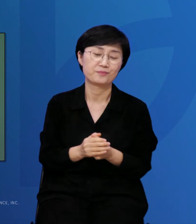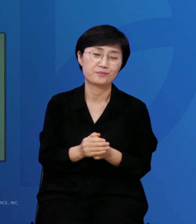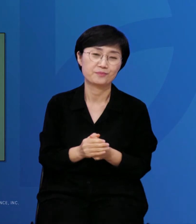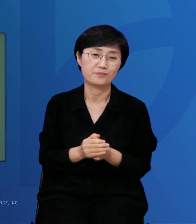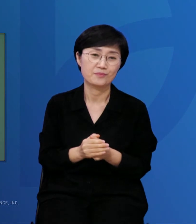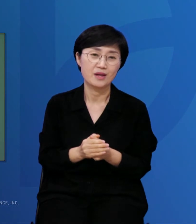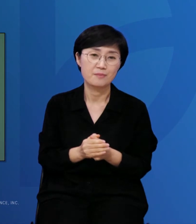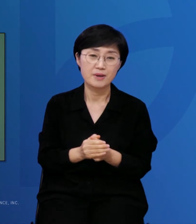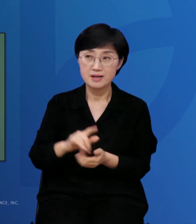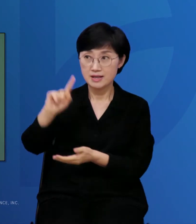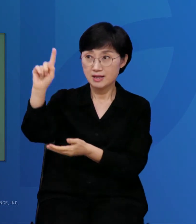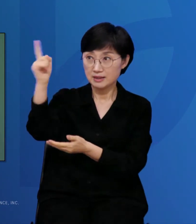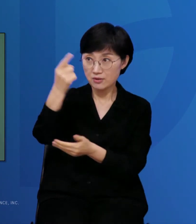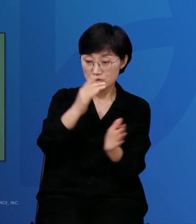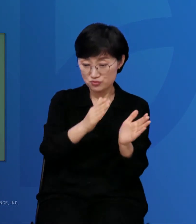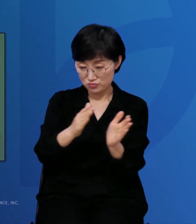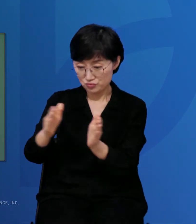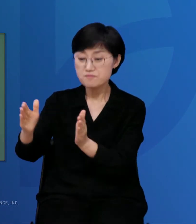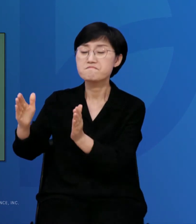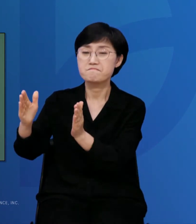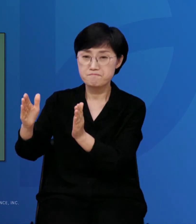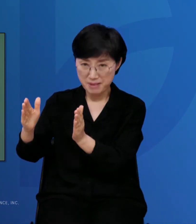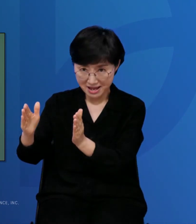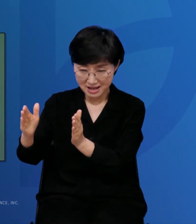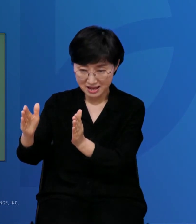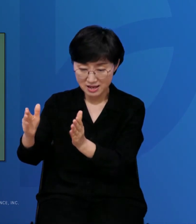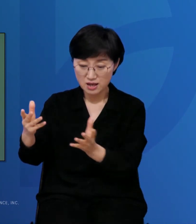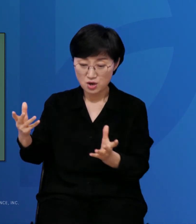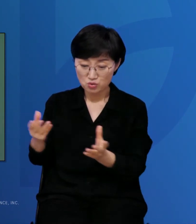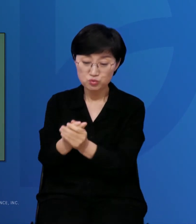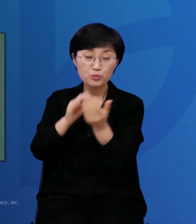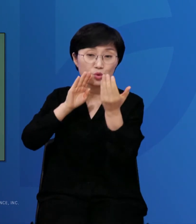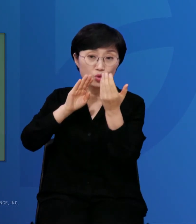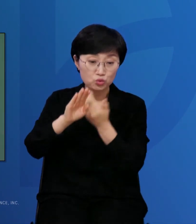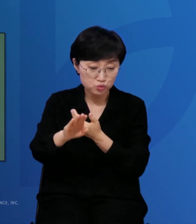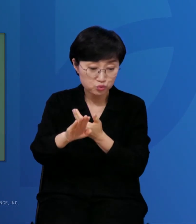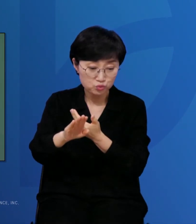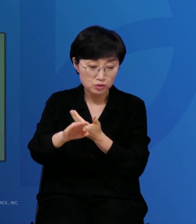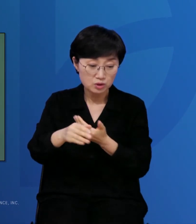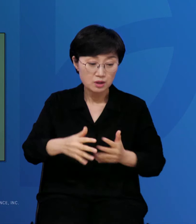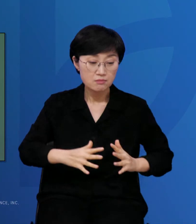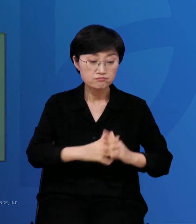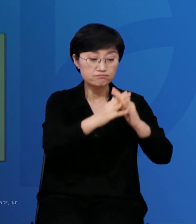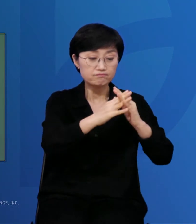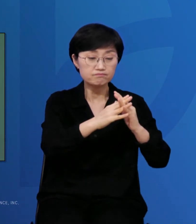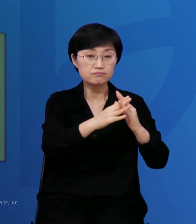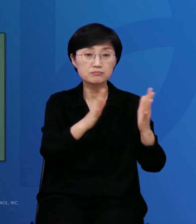솔로몬이 완성을 했기 때문에 솔로몬 성전이라고도 합니다.